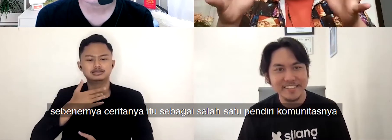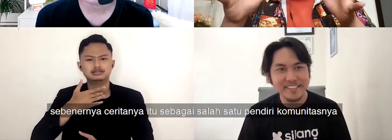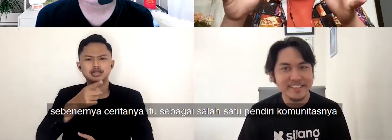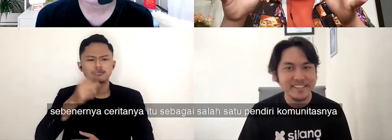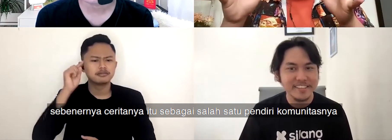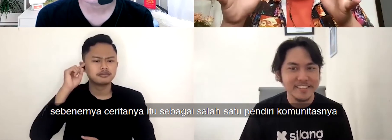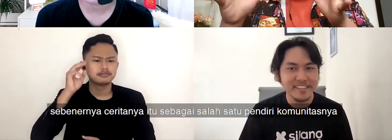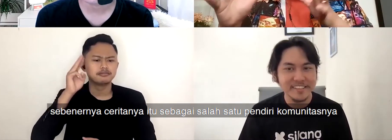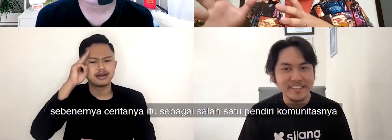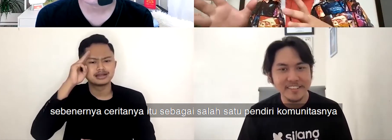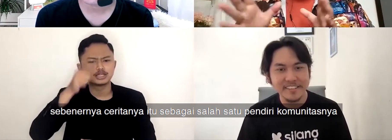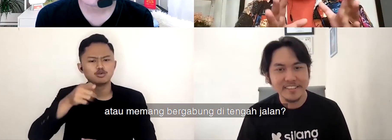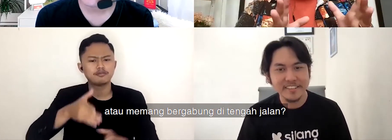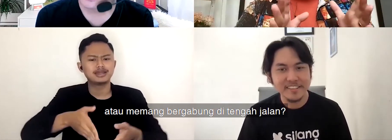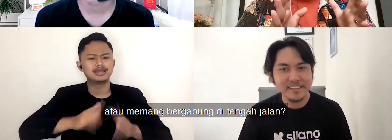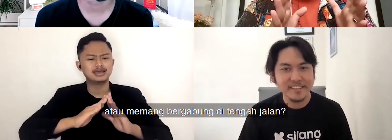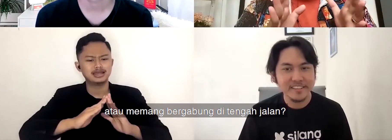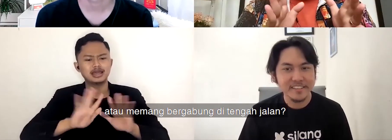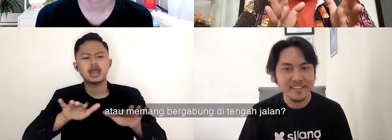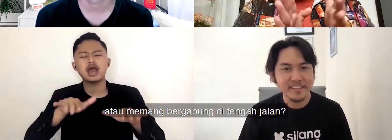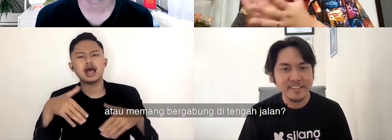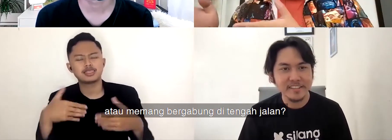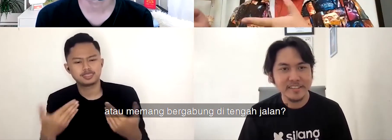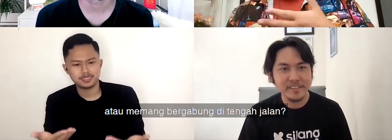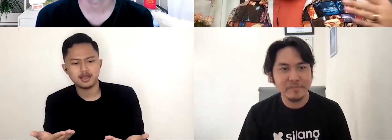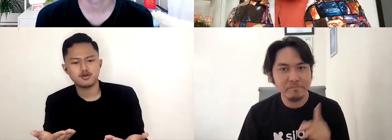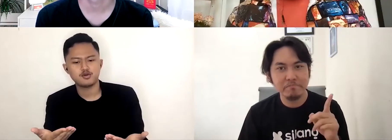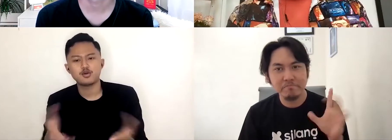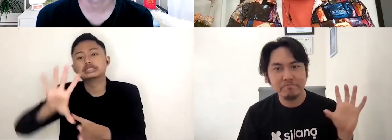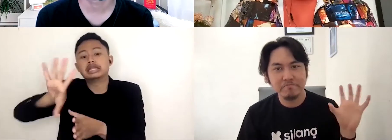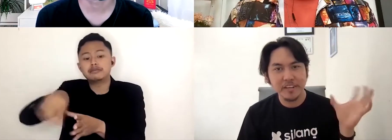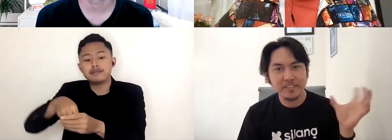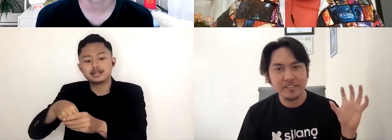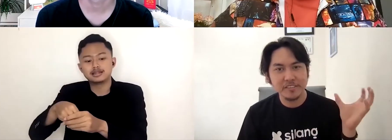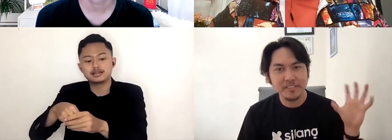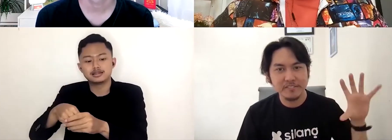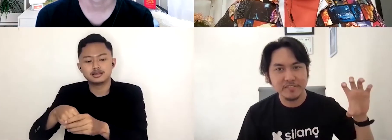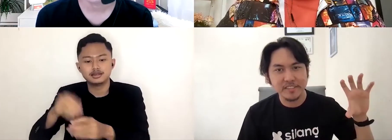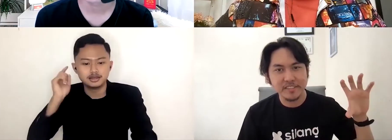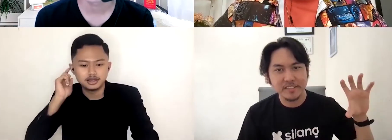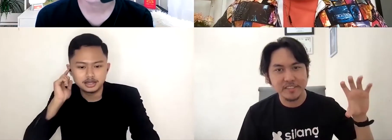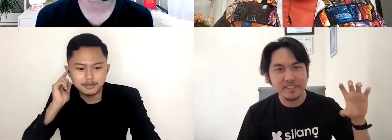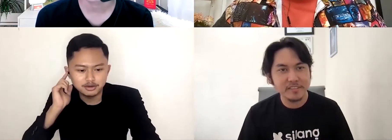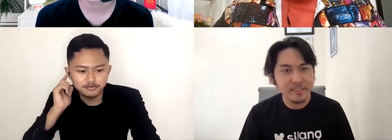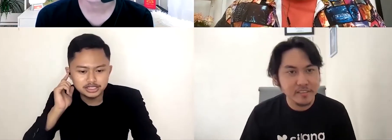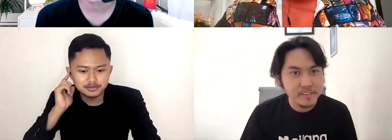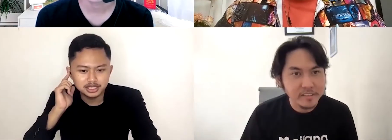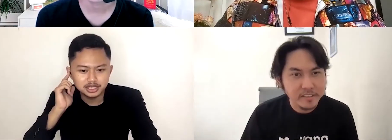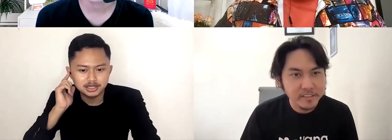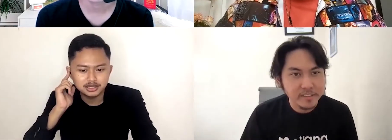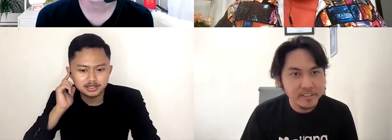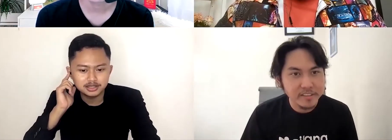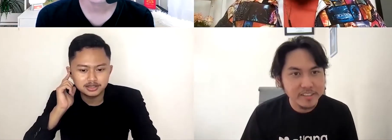tentu yang dokumentasi atau memang bergabung di tengah jalan gambarku